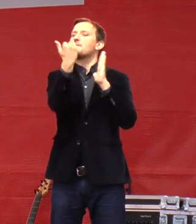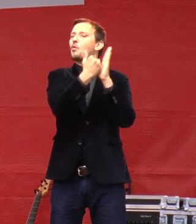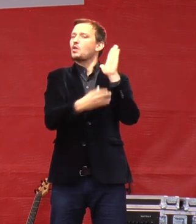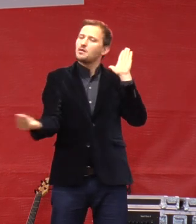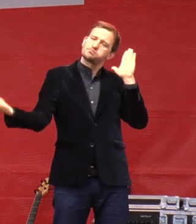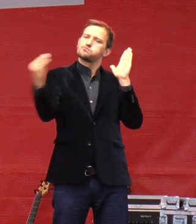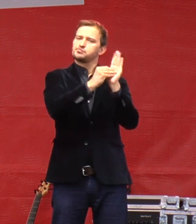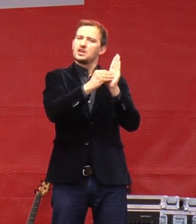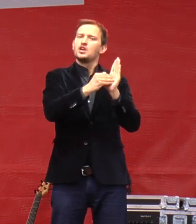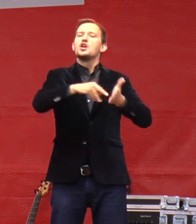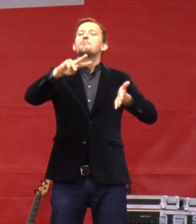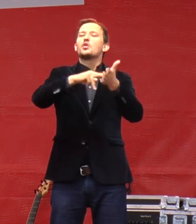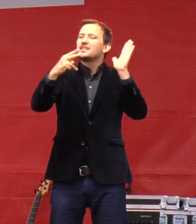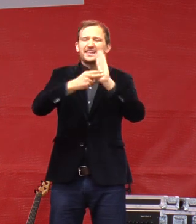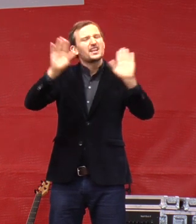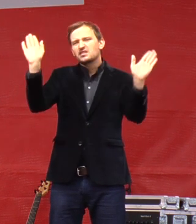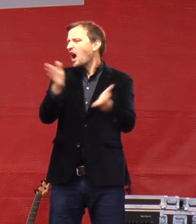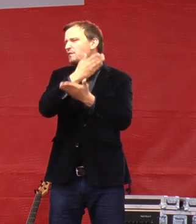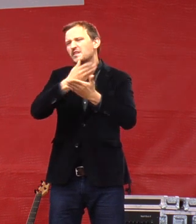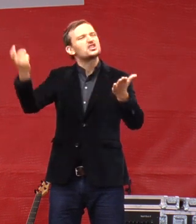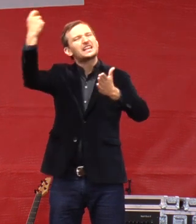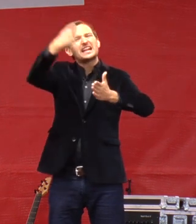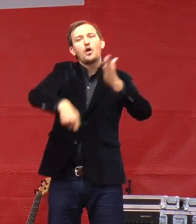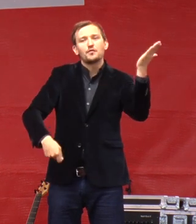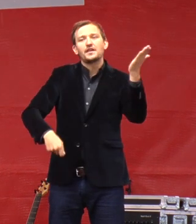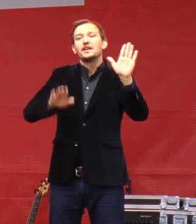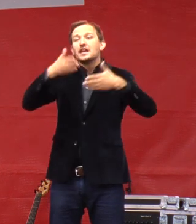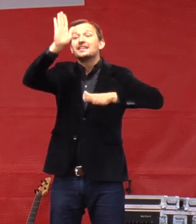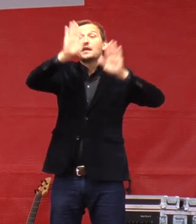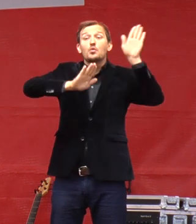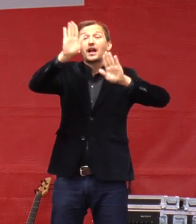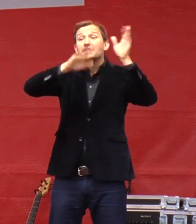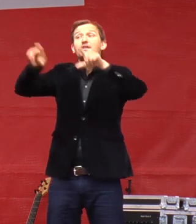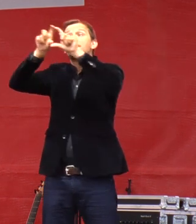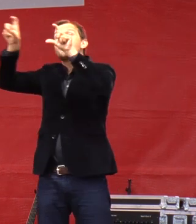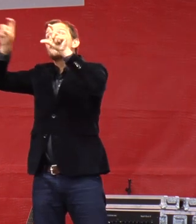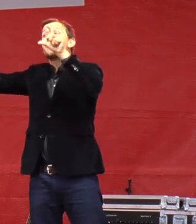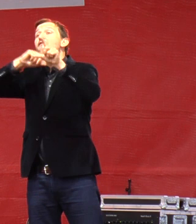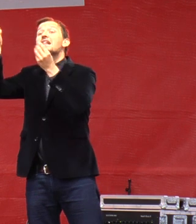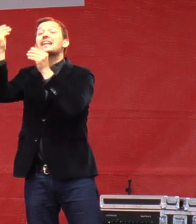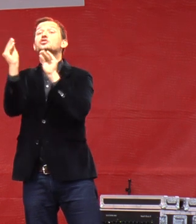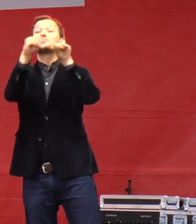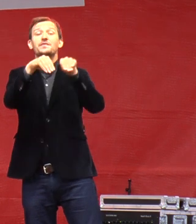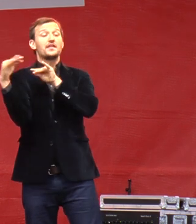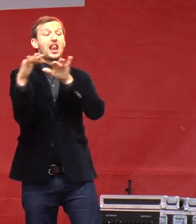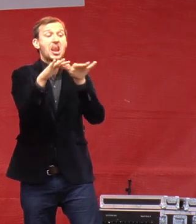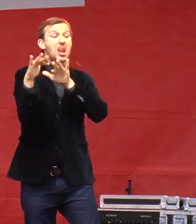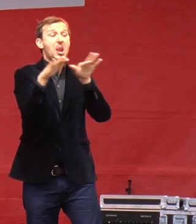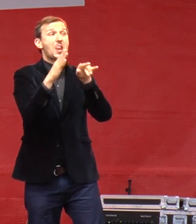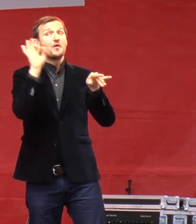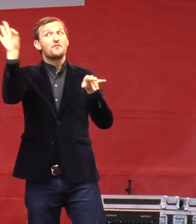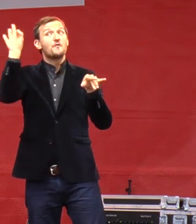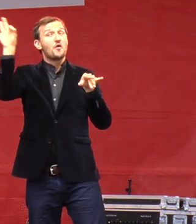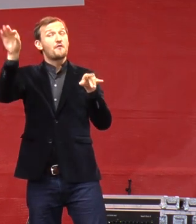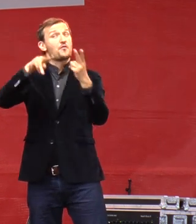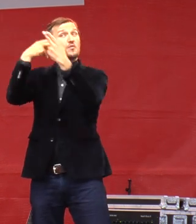nicht käuflich werden. Es geht nicht, dass eine Demokratie, die mehr Einfluss auf Parteien haben, die richtig viel Kohle haben. Deswegen verstehen